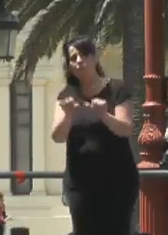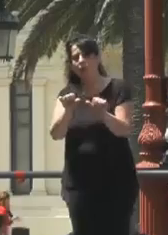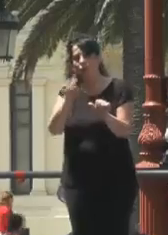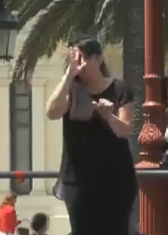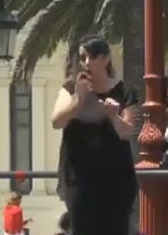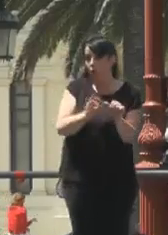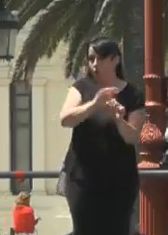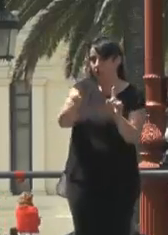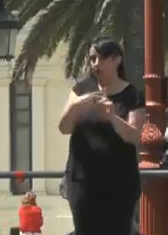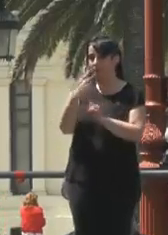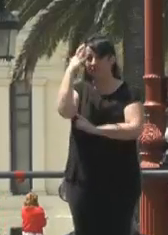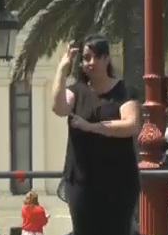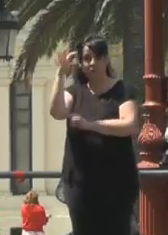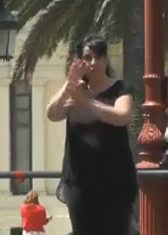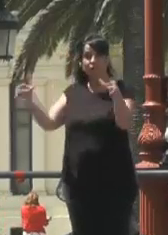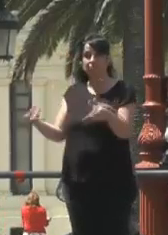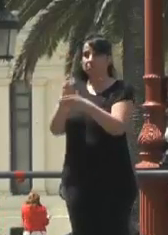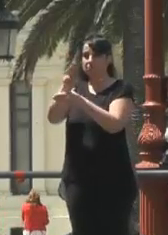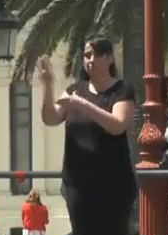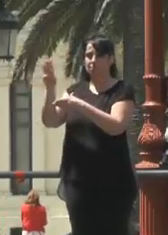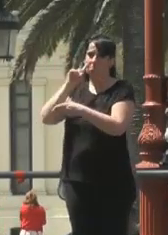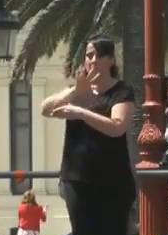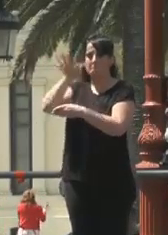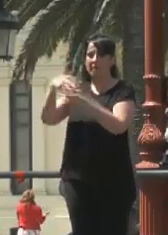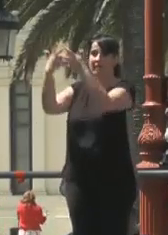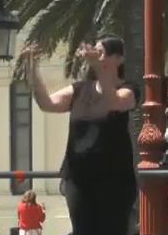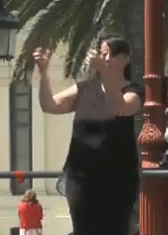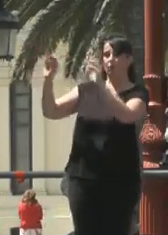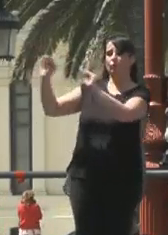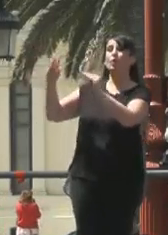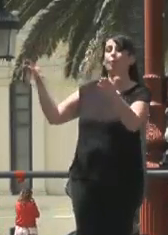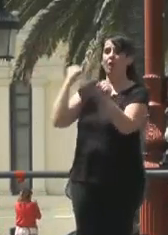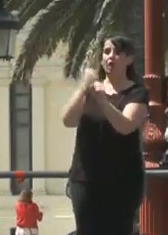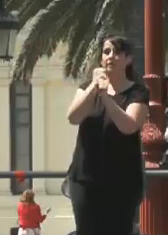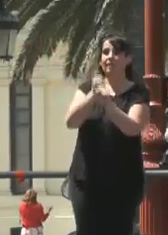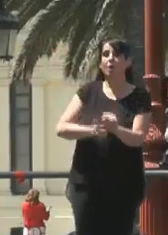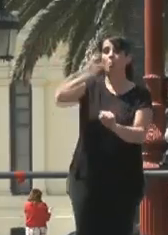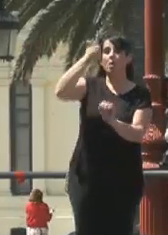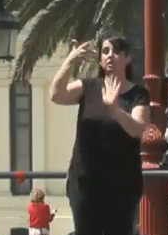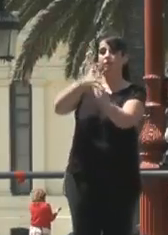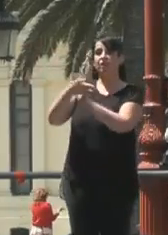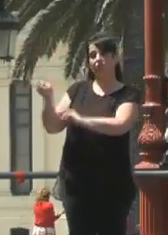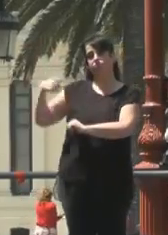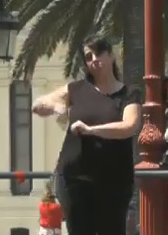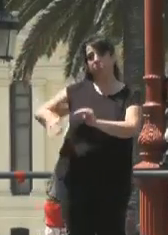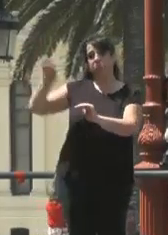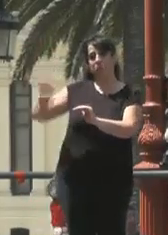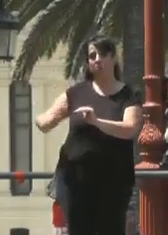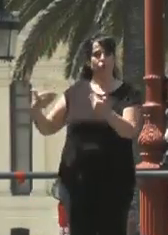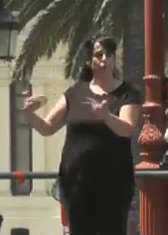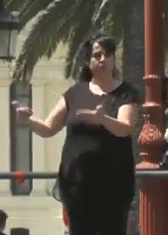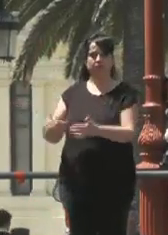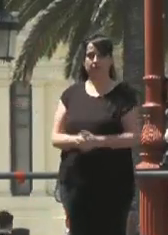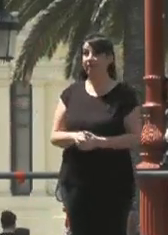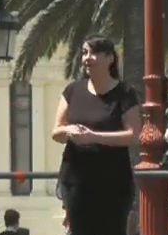lógica y la filosofía del Partido Popular cristalizan una expresión que significa trabajar más y cobrar menos. Y eso, que es la política del